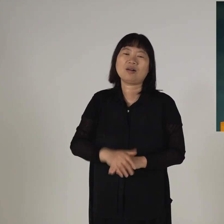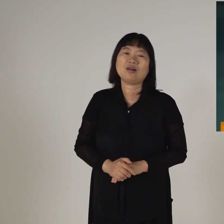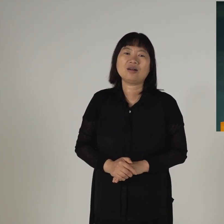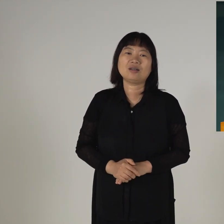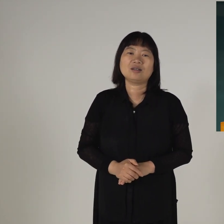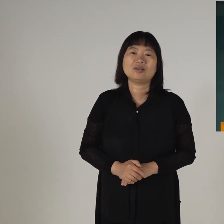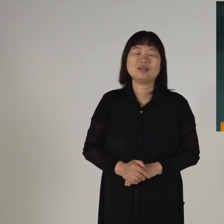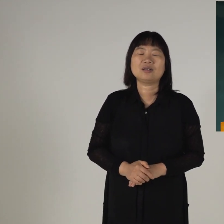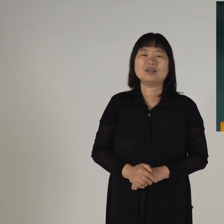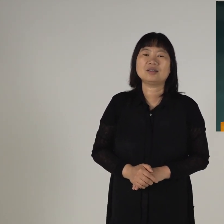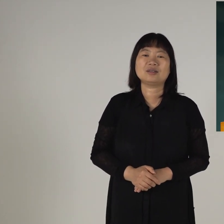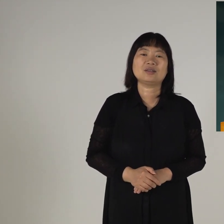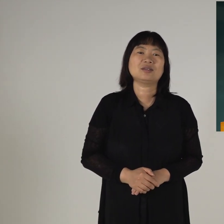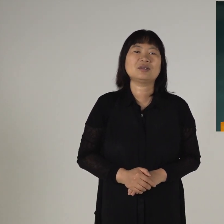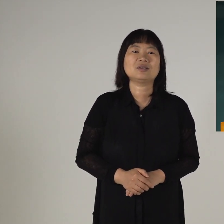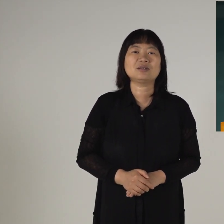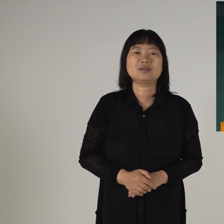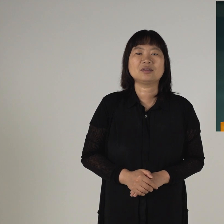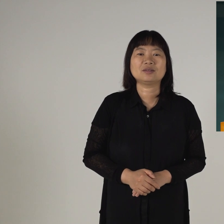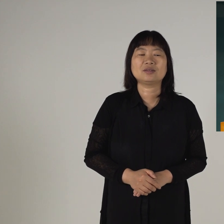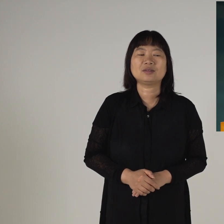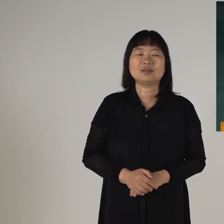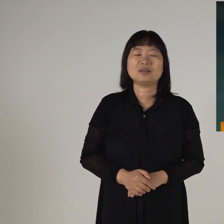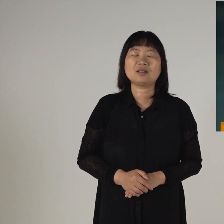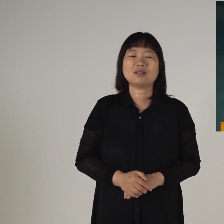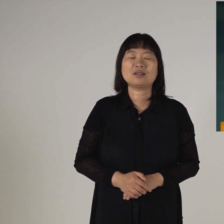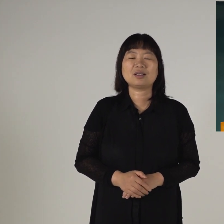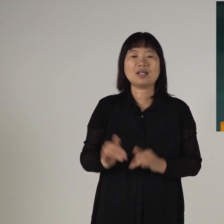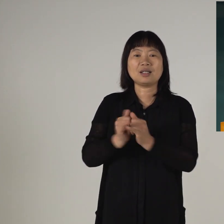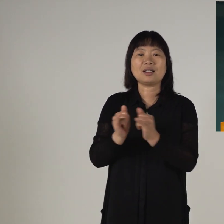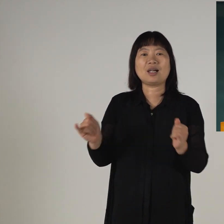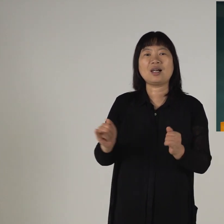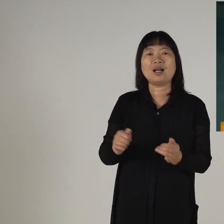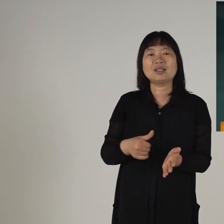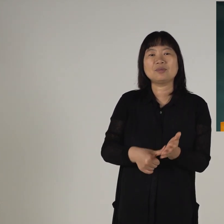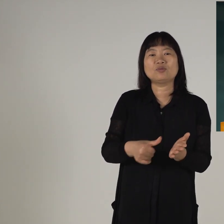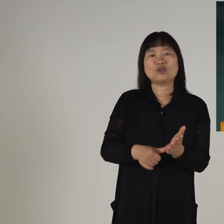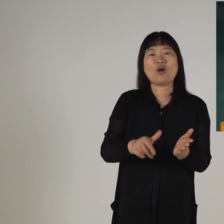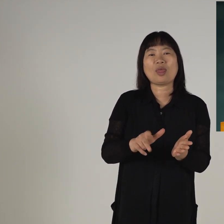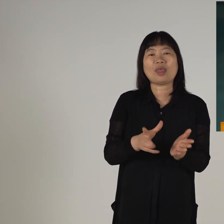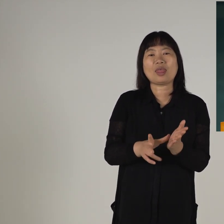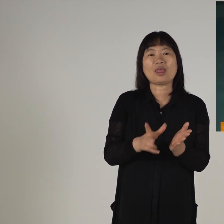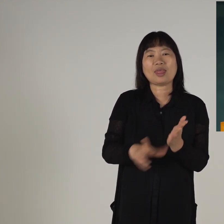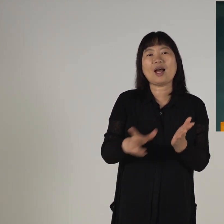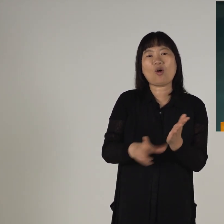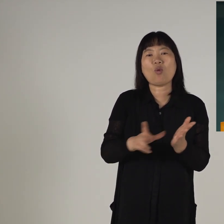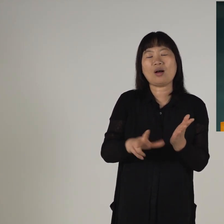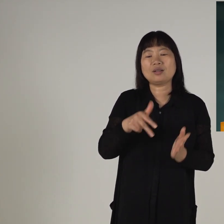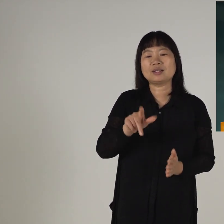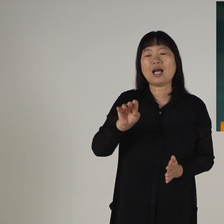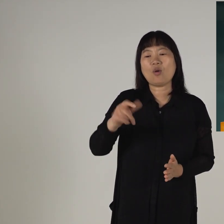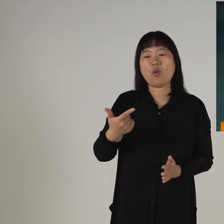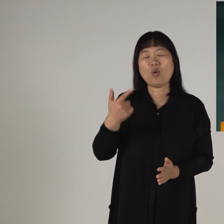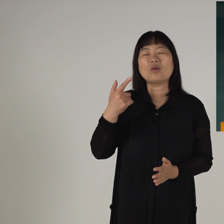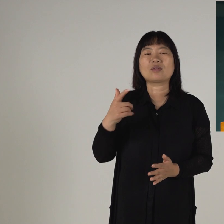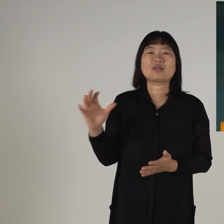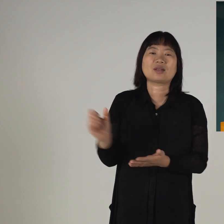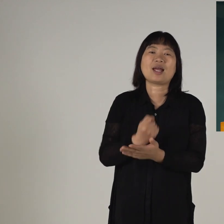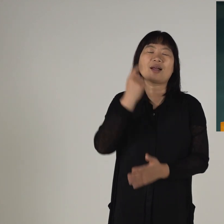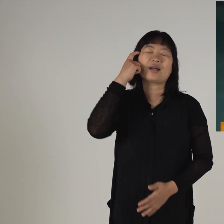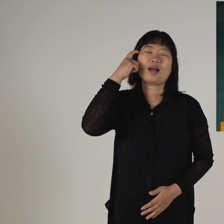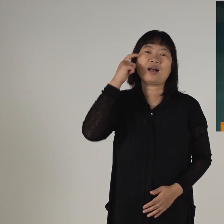되는 시대의 그림이었어요. 인간을 자원으로 이해를 한 겁니다. 교육인적